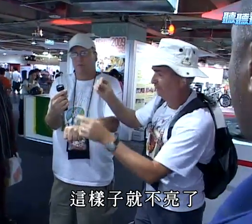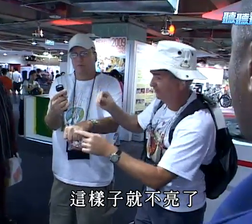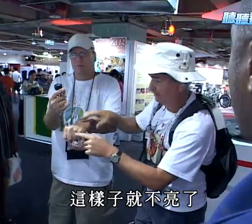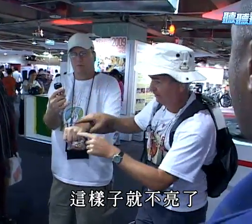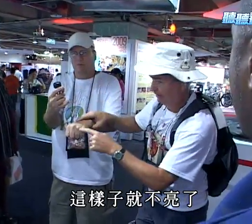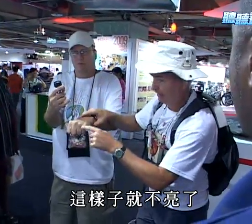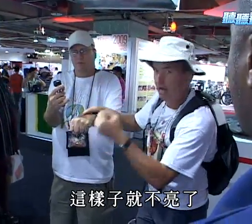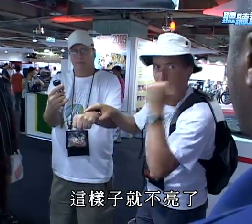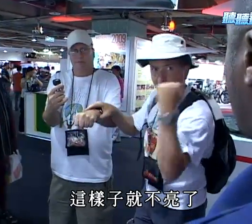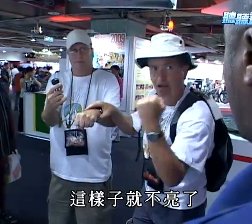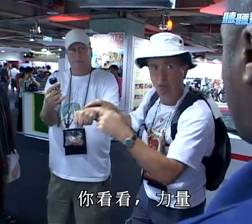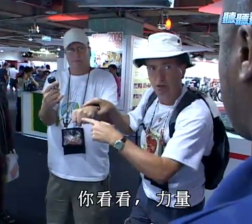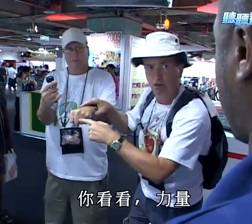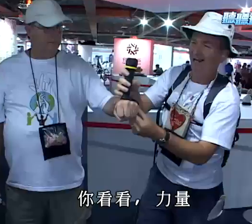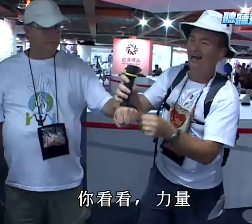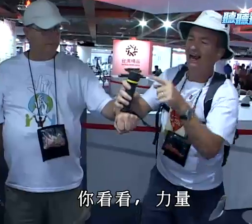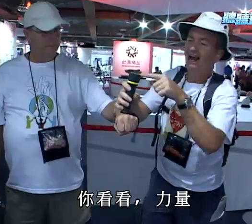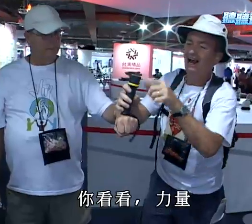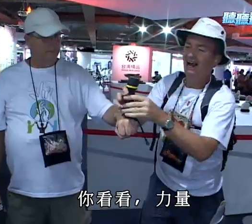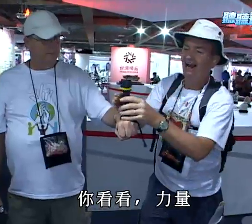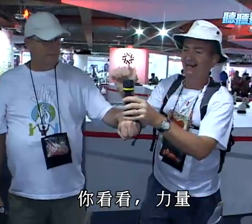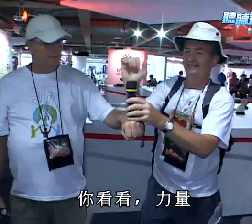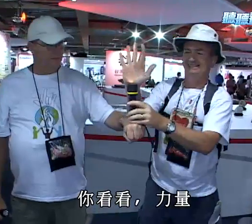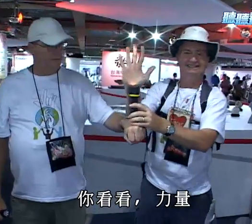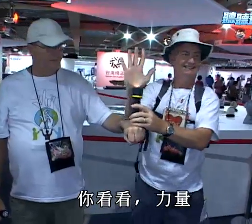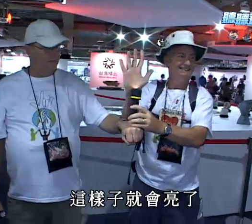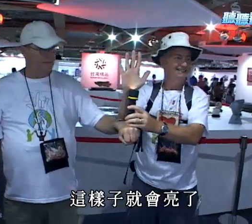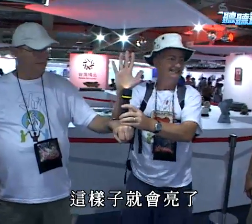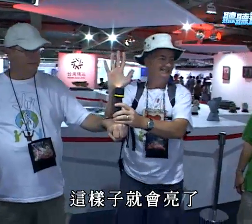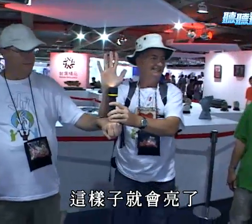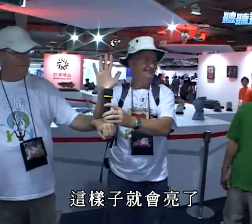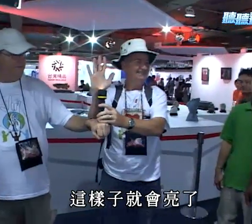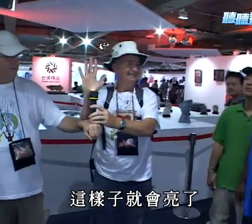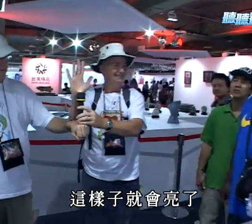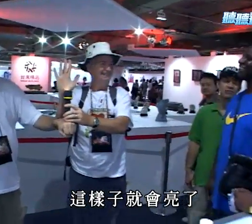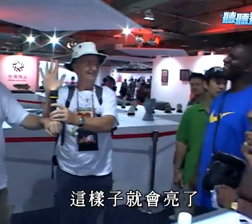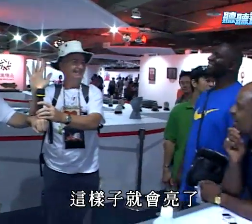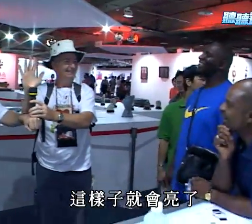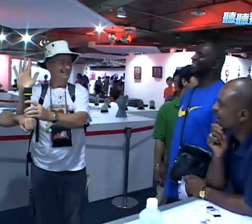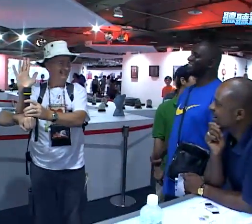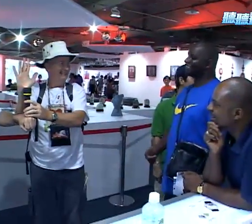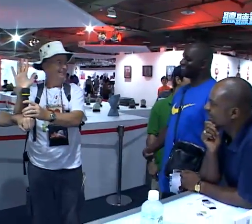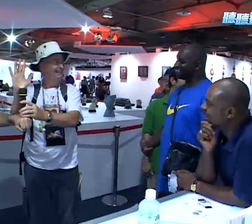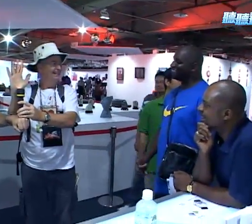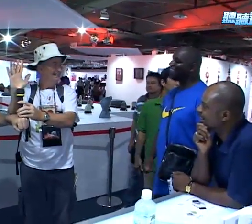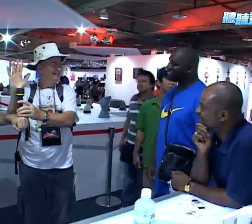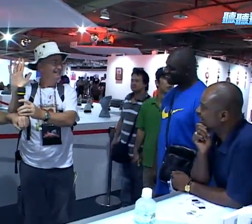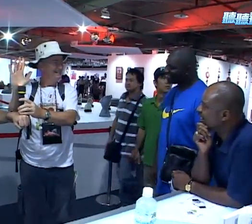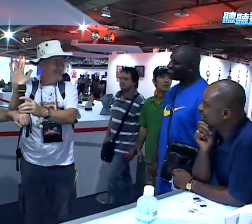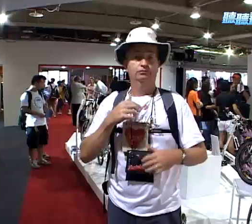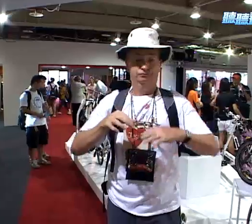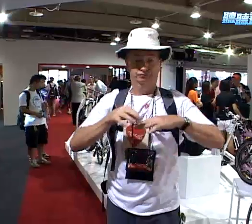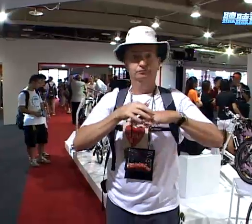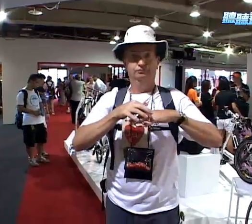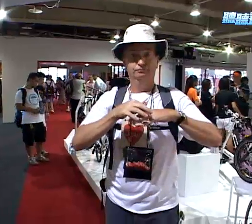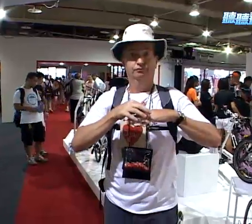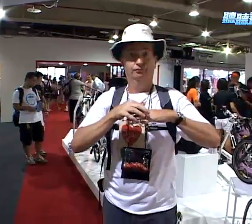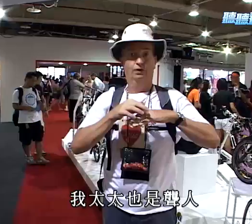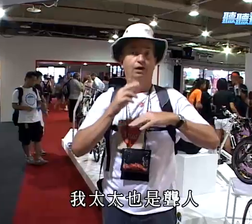不亮，你看看力量，这样子就会亮了。 我太太